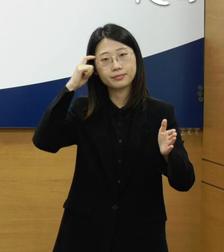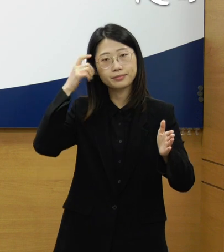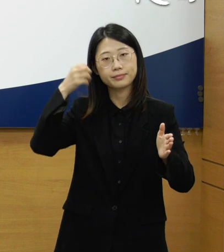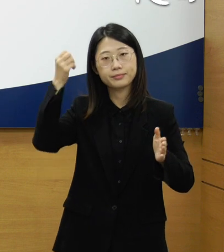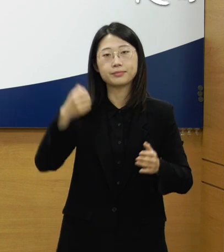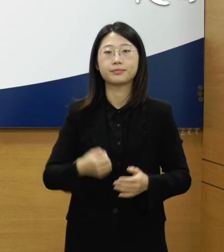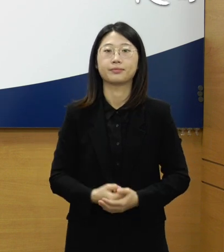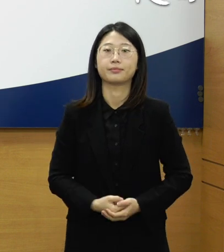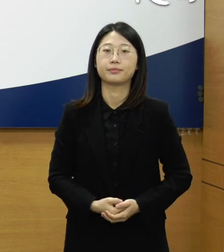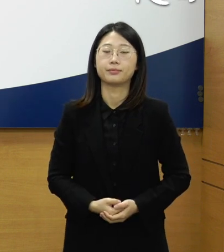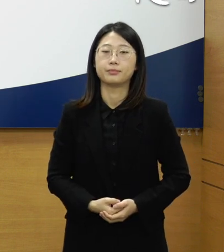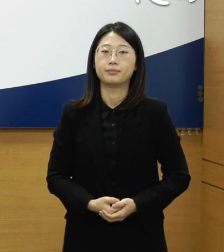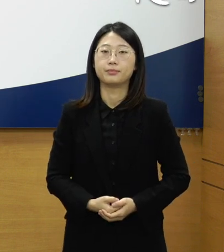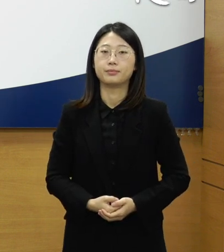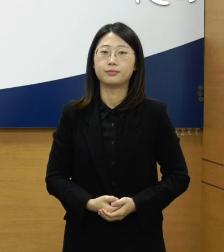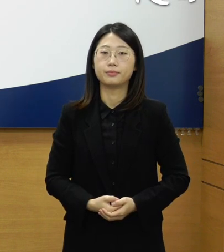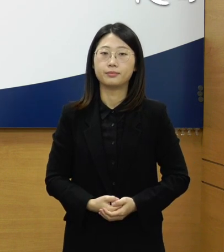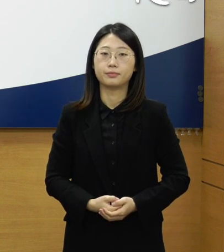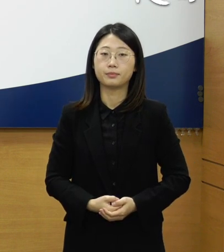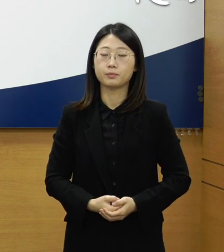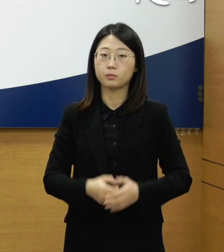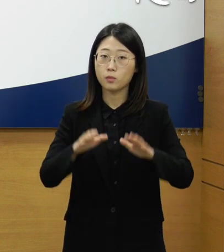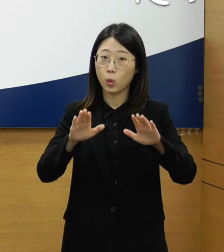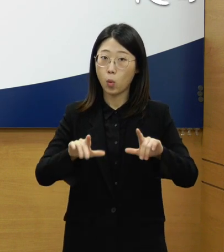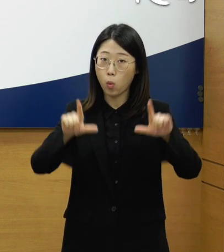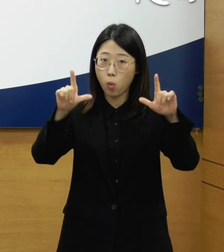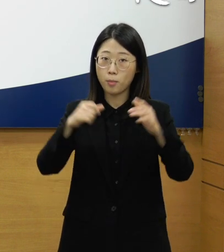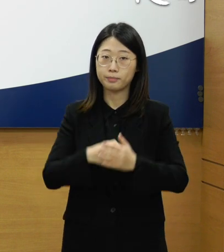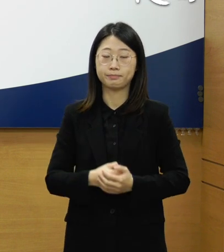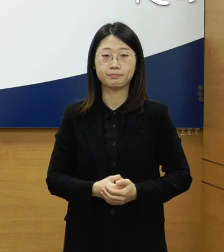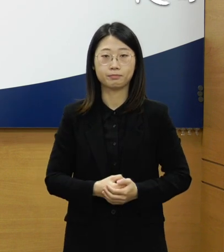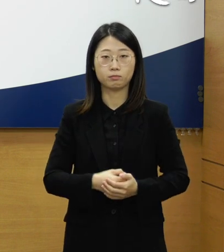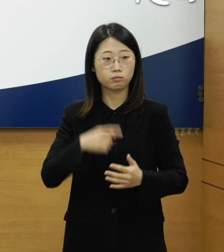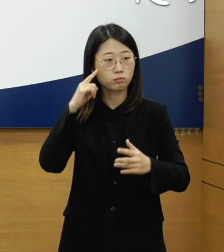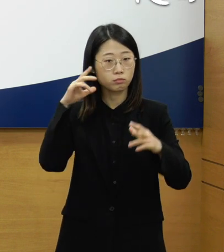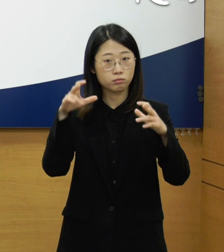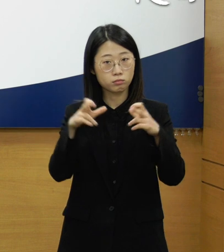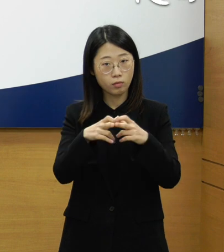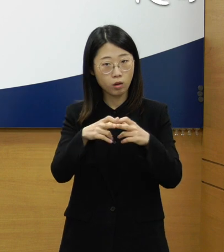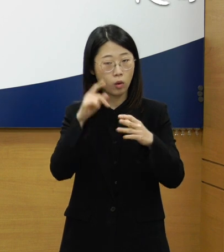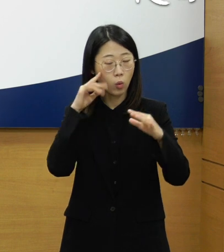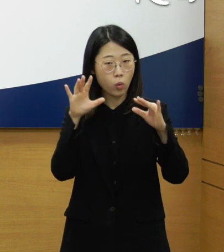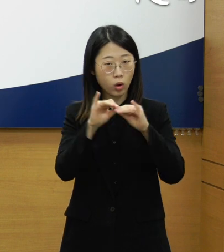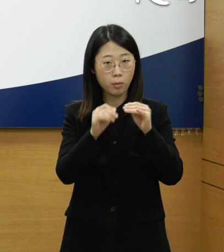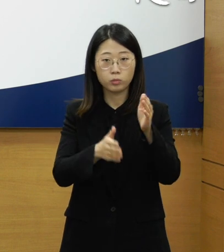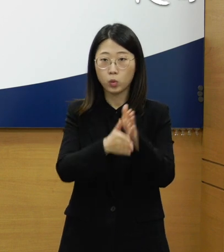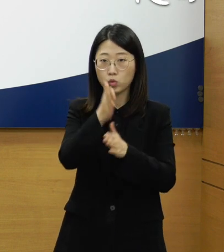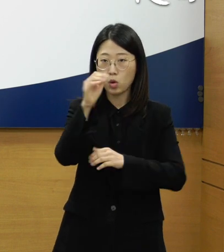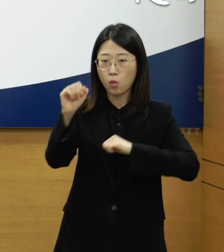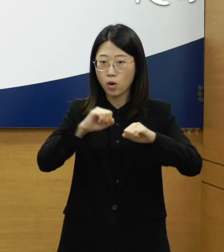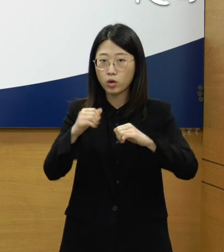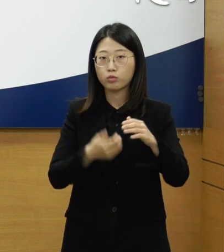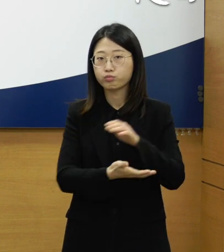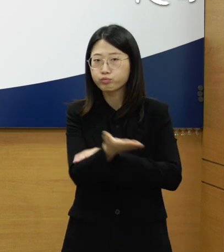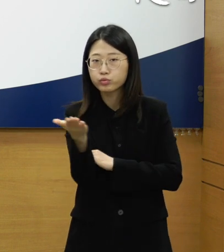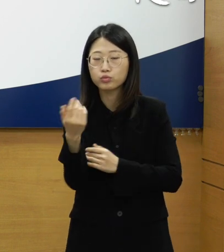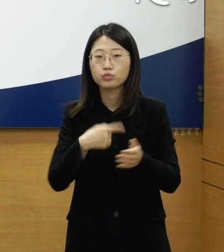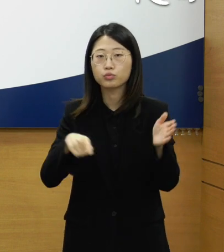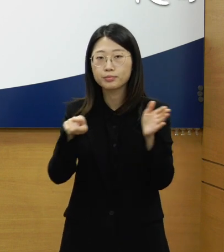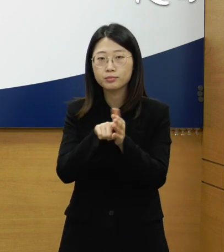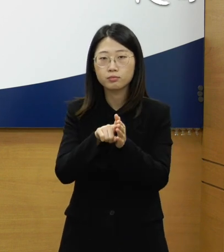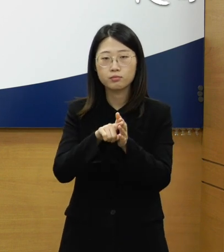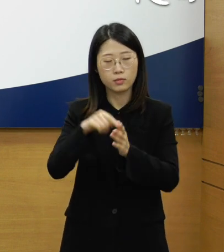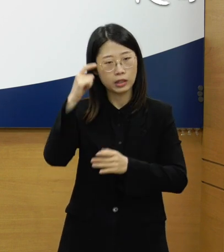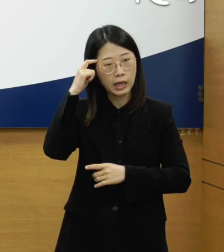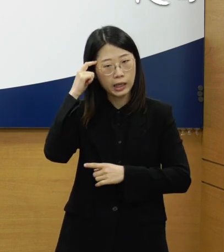수 있습니다. 올해 우리 시는 장애 공감 도시 활성화를 위해 다양한 장애인식